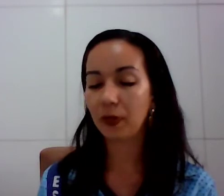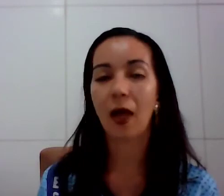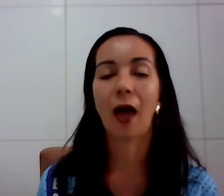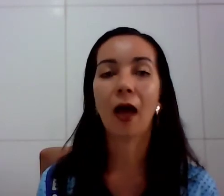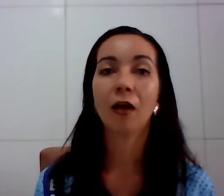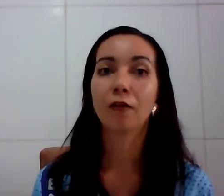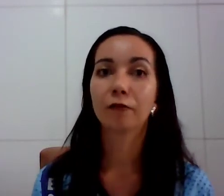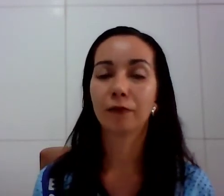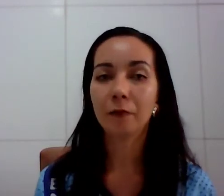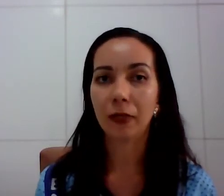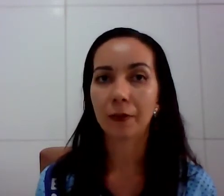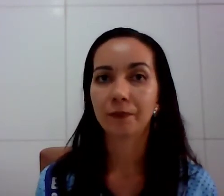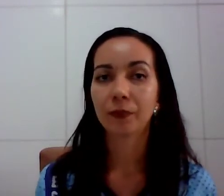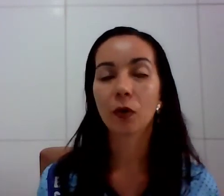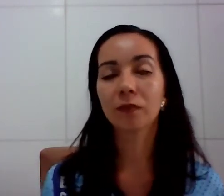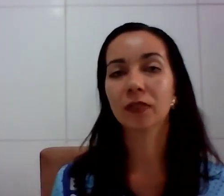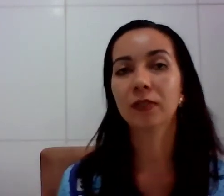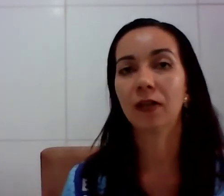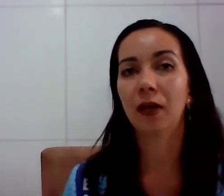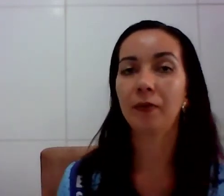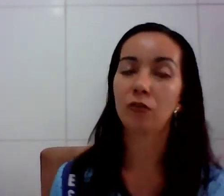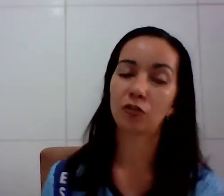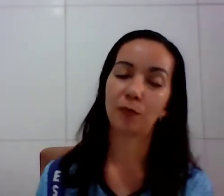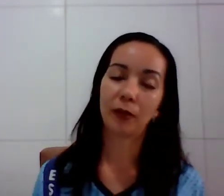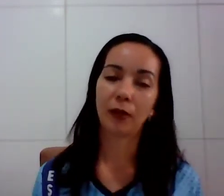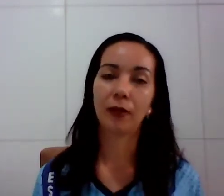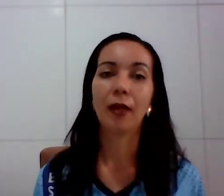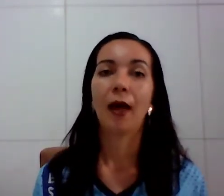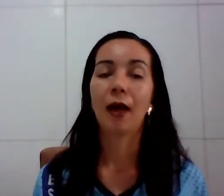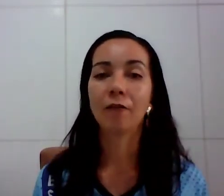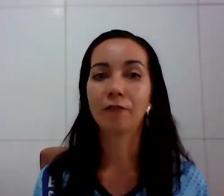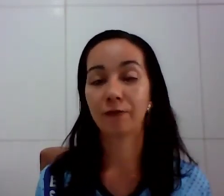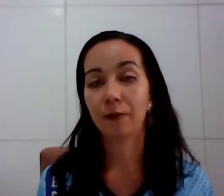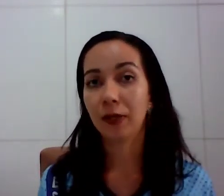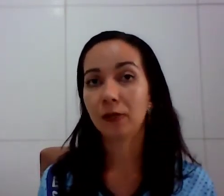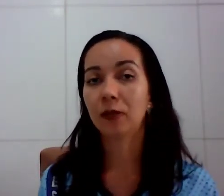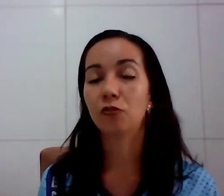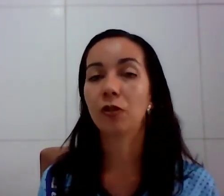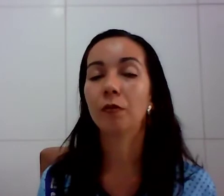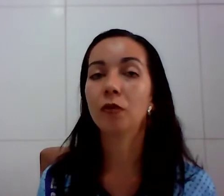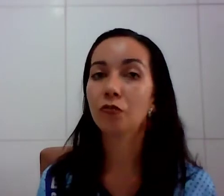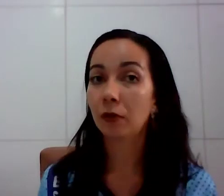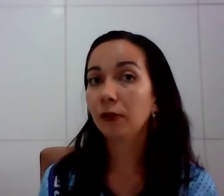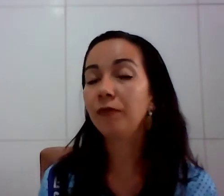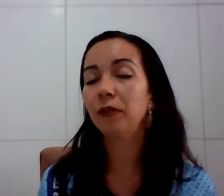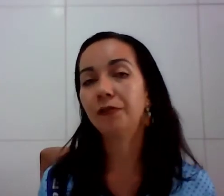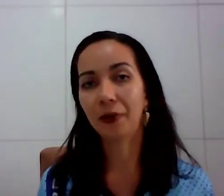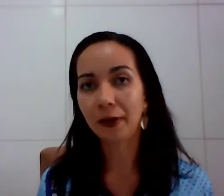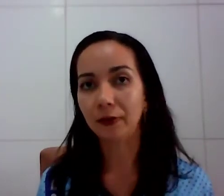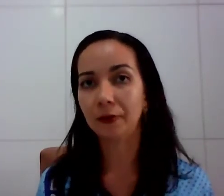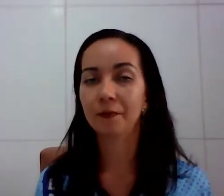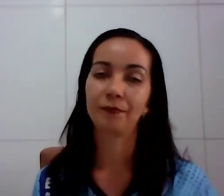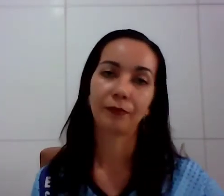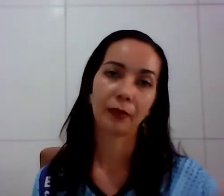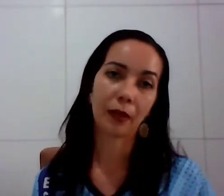a família. Como vocês sabem, eu já expliquei, as famílias elas têm uma história de vida diferente. Cada